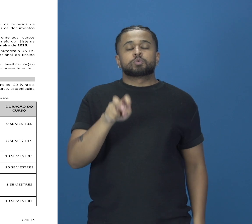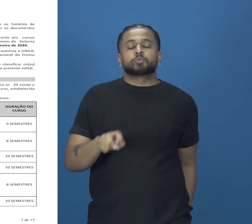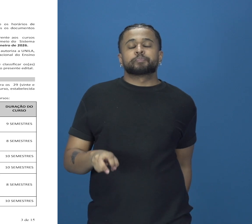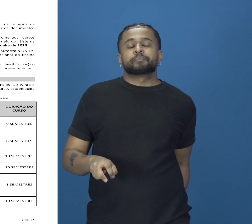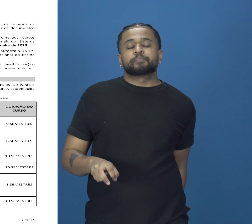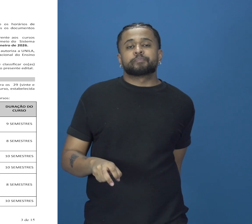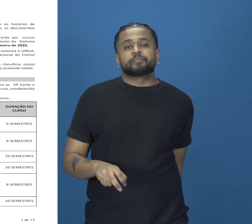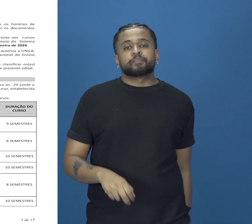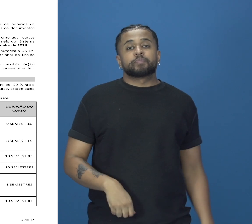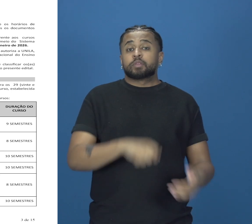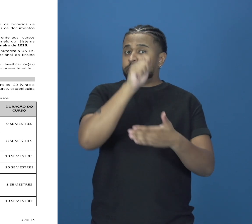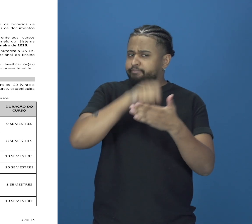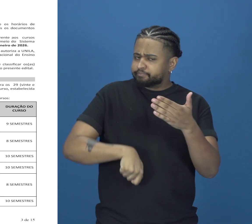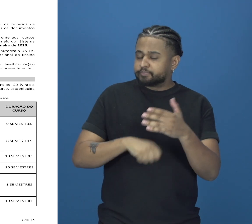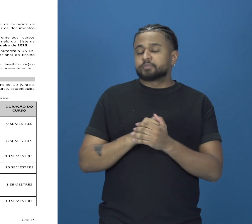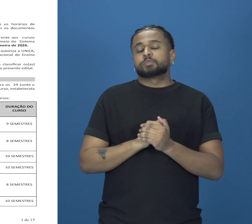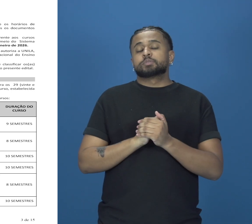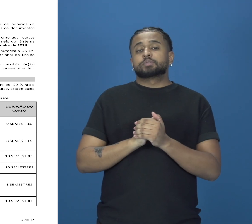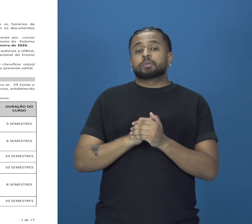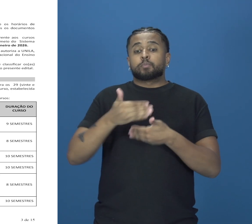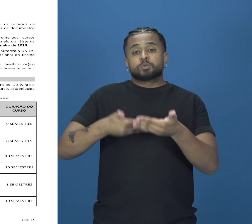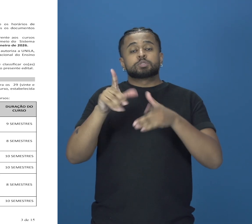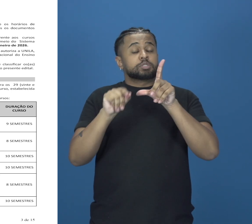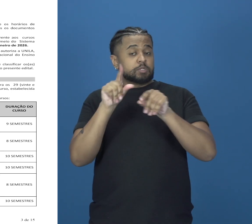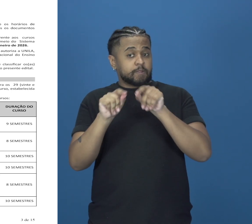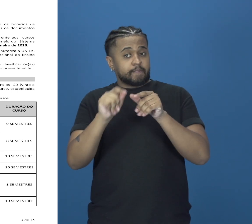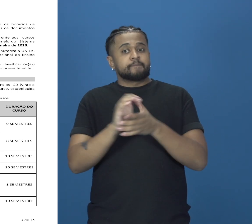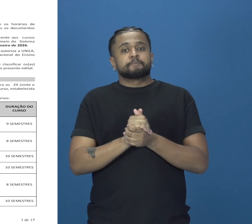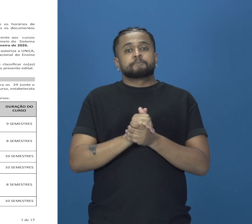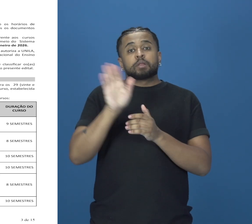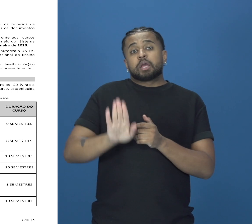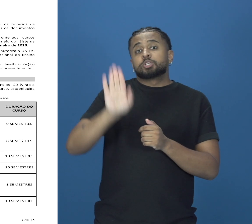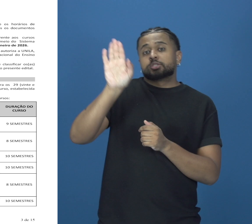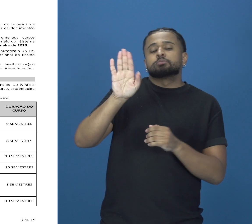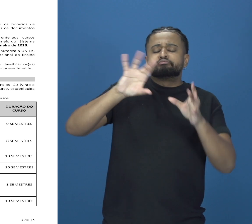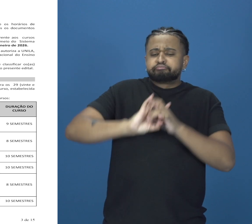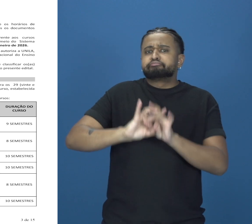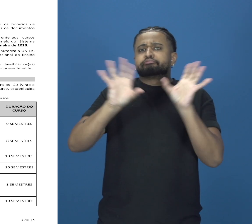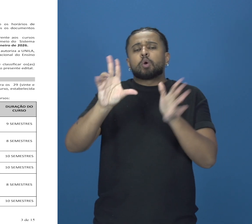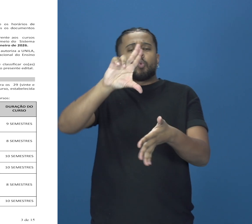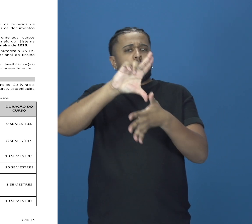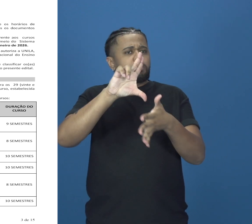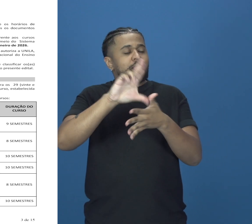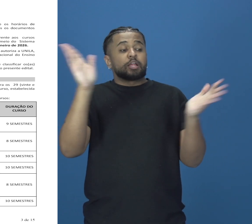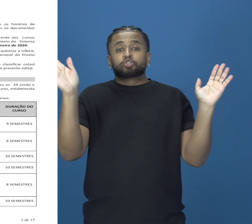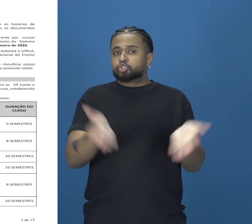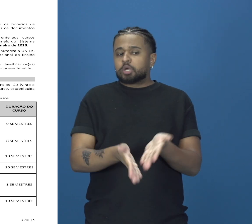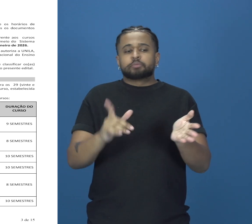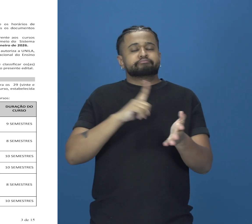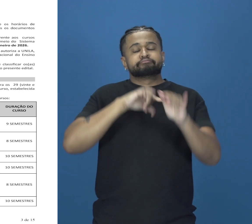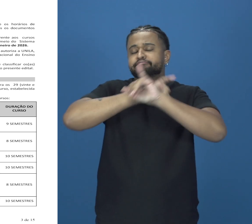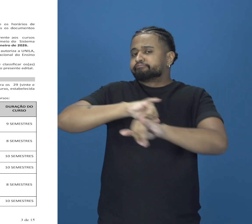4.5. Ao se inscrever no presente processo seletivo, o candidato autoriza a UNILA, desde já,